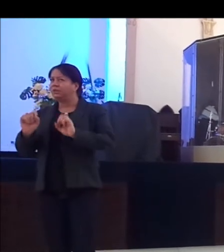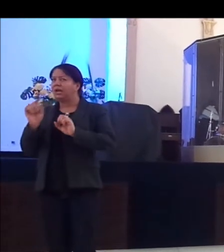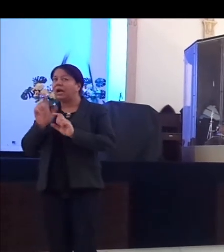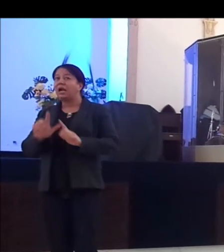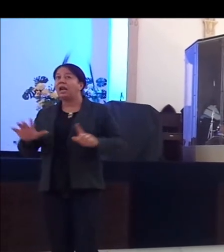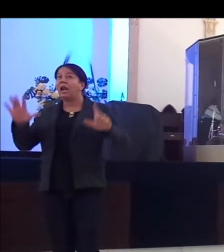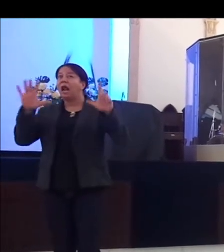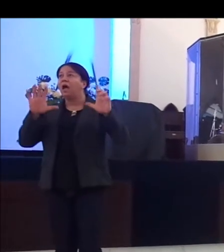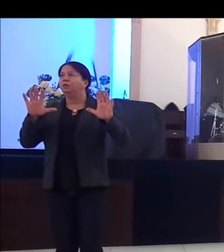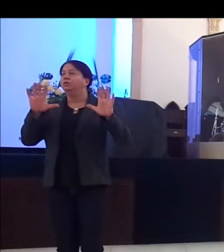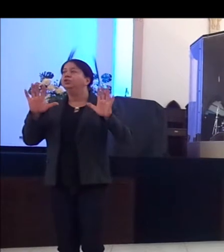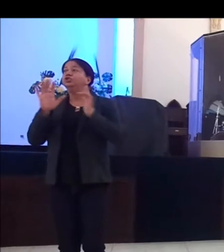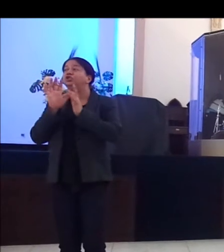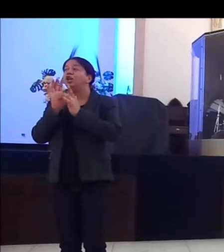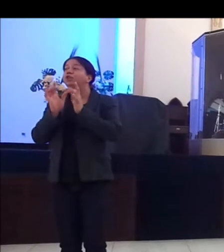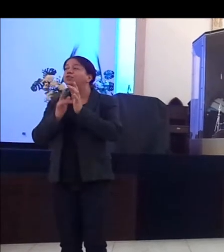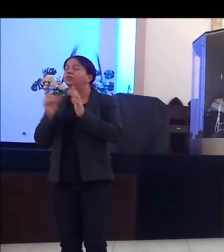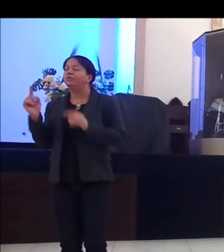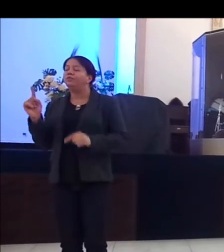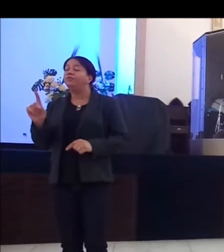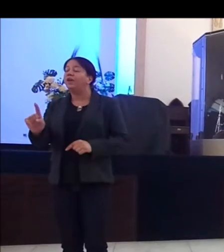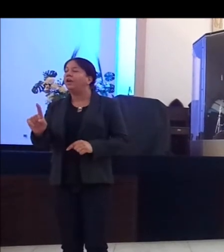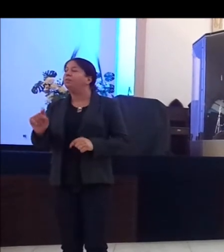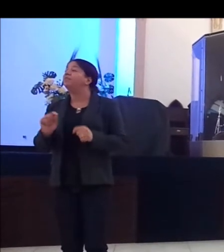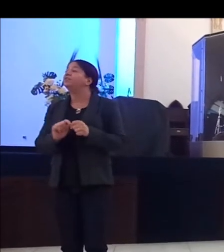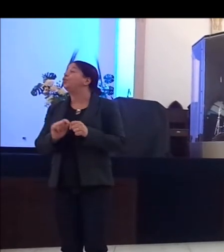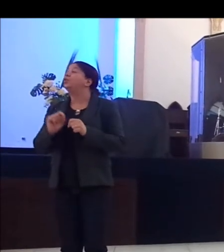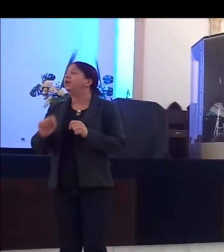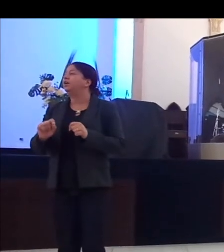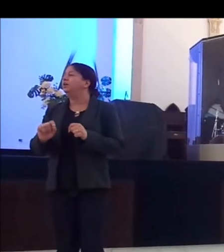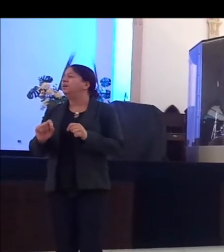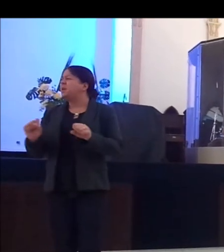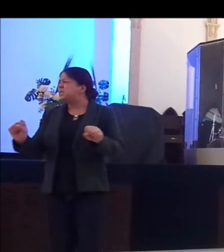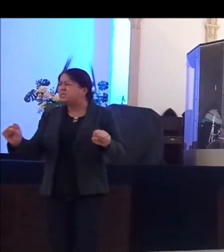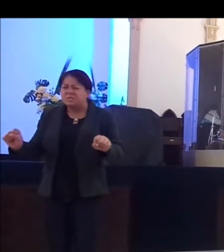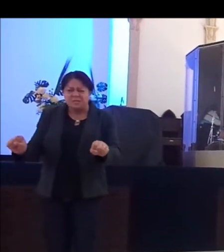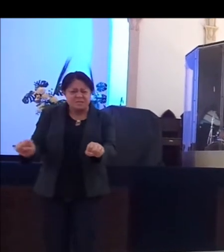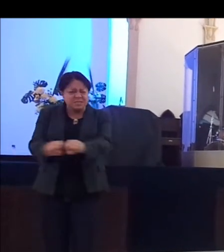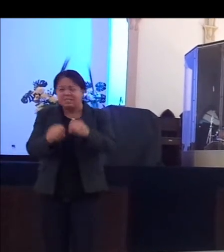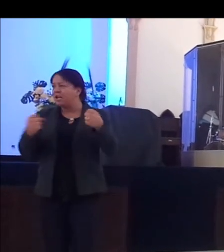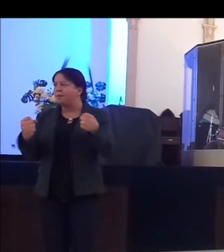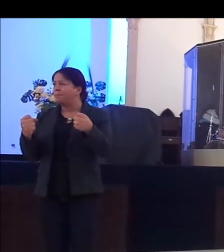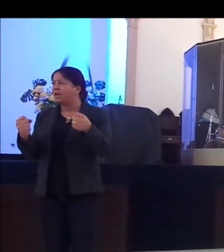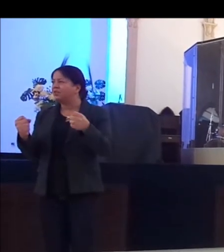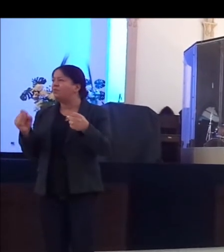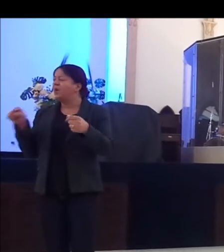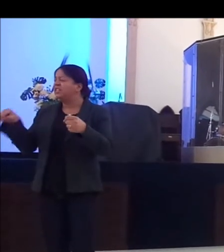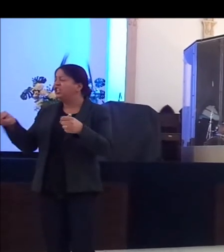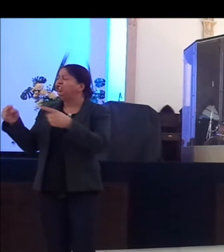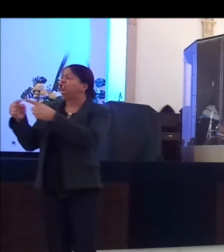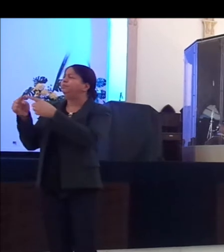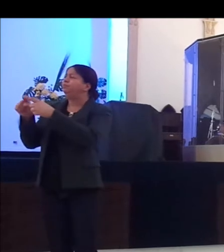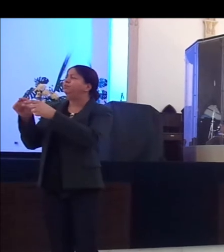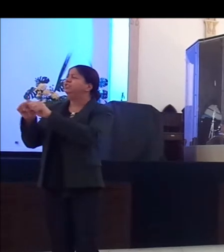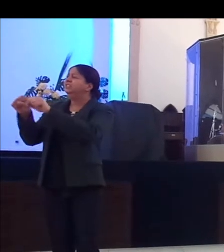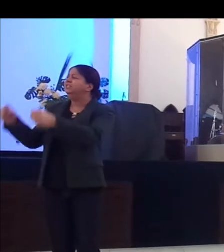Jesus veio para romper com essa ordem que o mundo estabelece para nós.